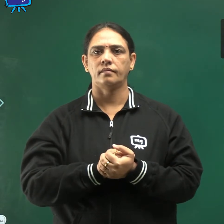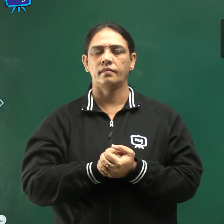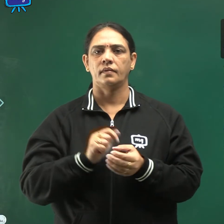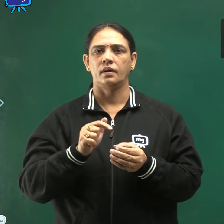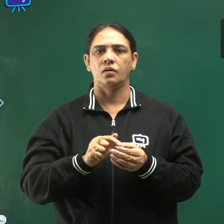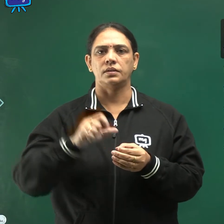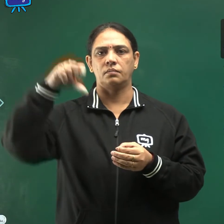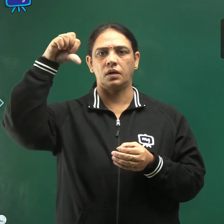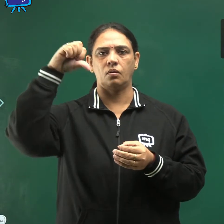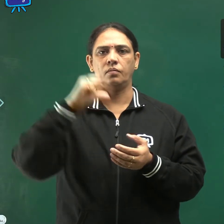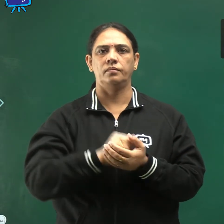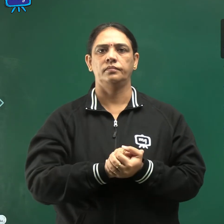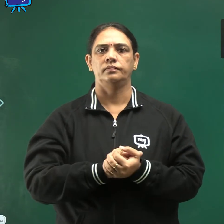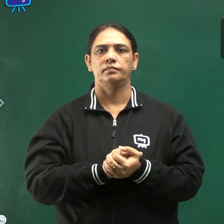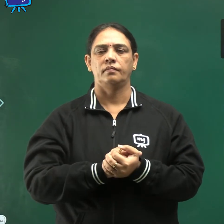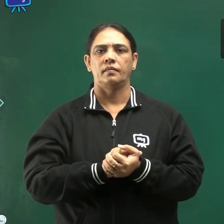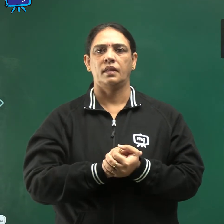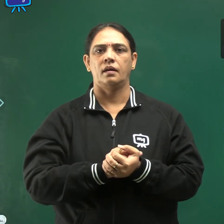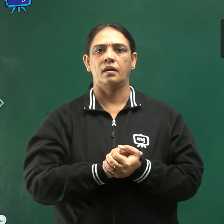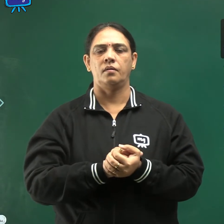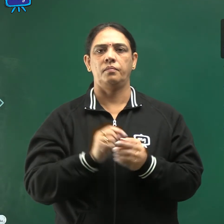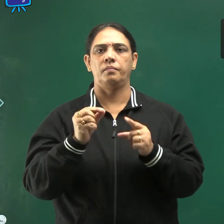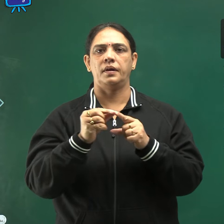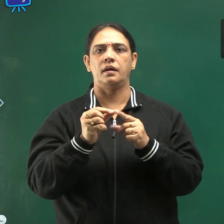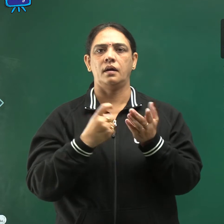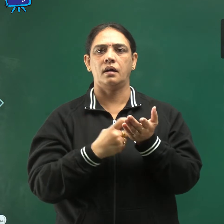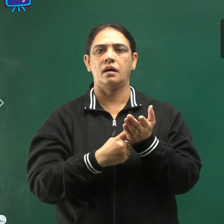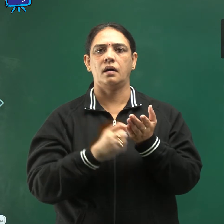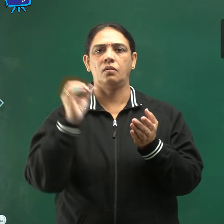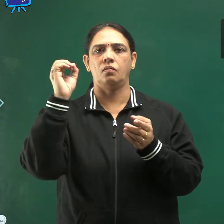प्रश्न नंबर 9, सिद्ध कीजिए कि